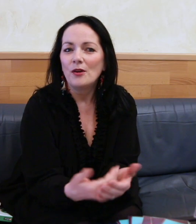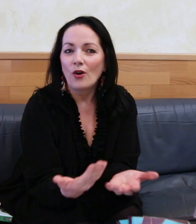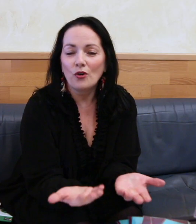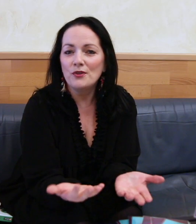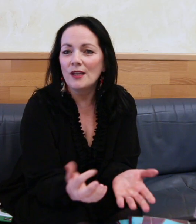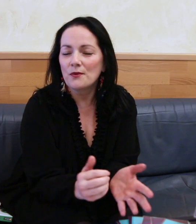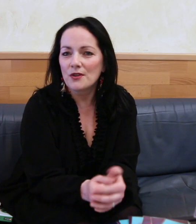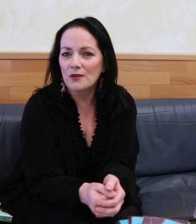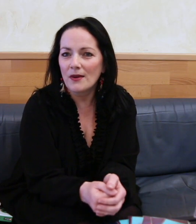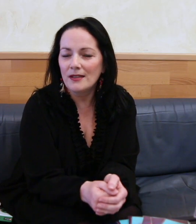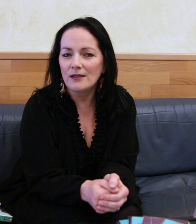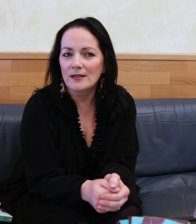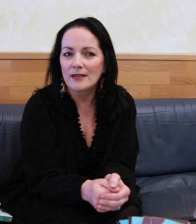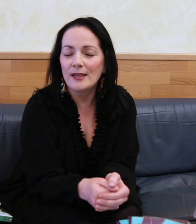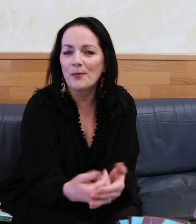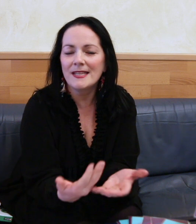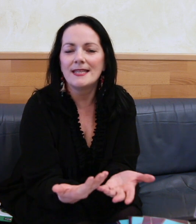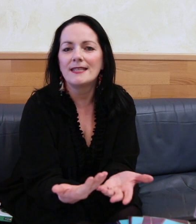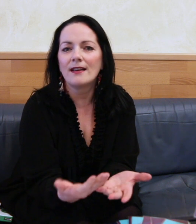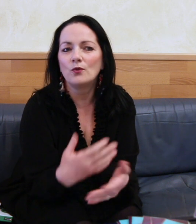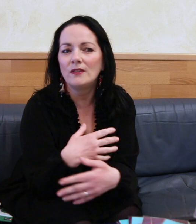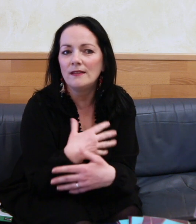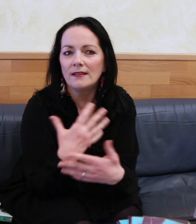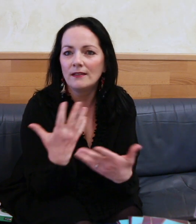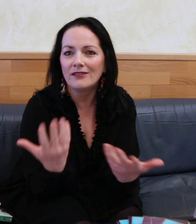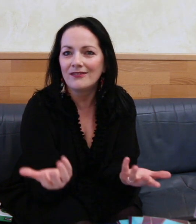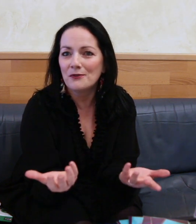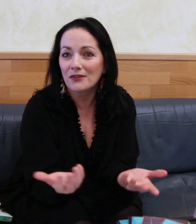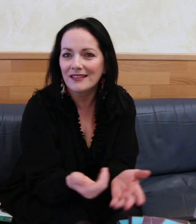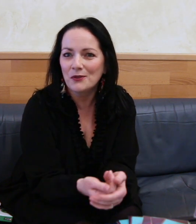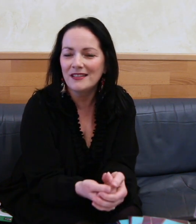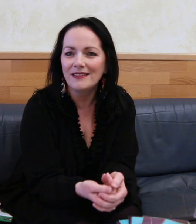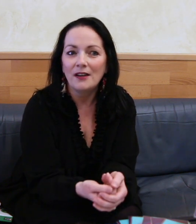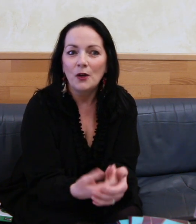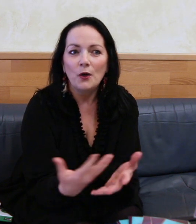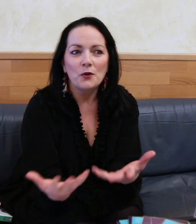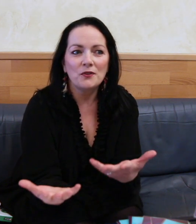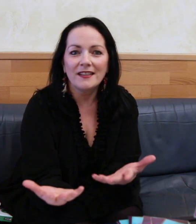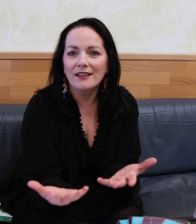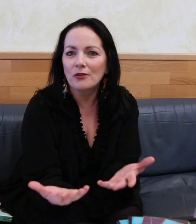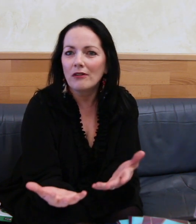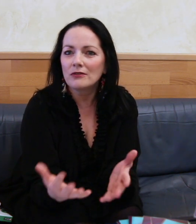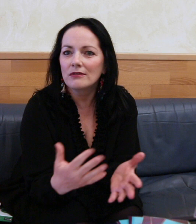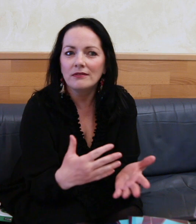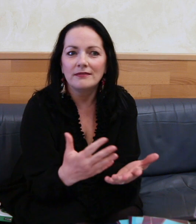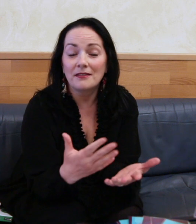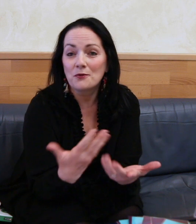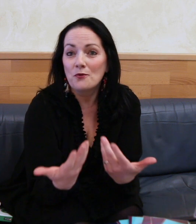En communication gestuelle, il n'est pas nécessaire d'utiliser une centaine de signes. Je dirais qu'entre,